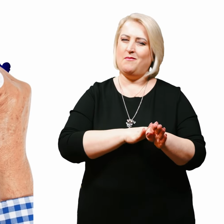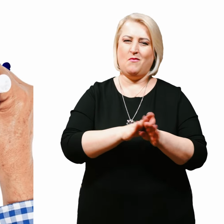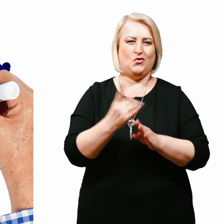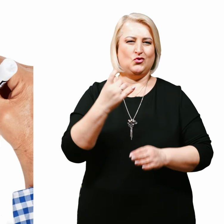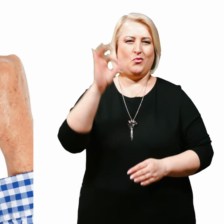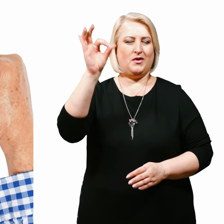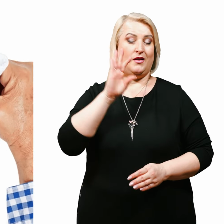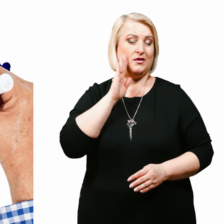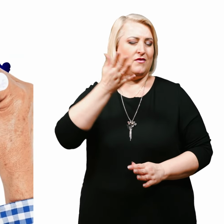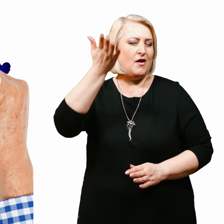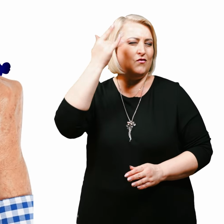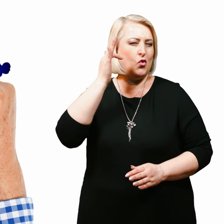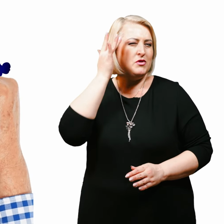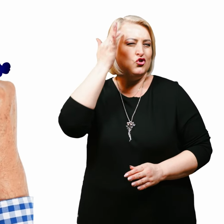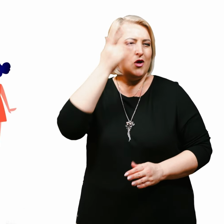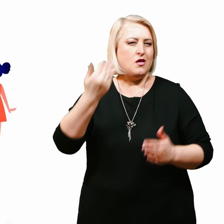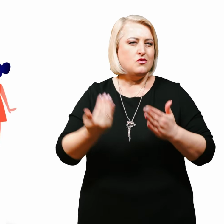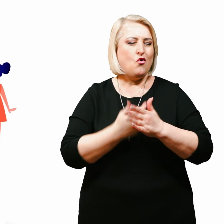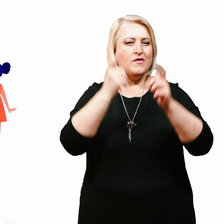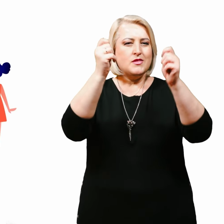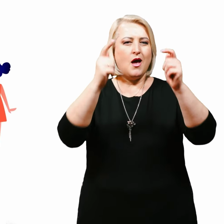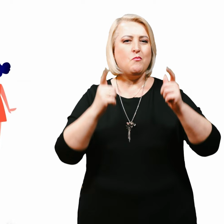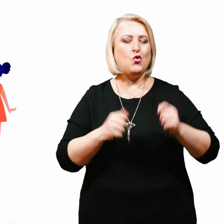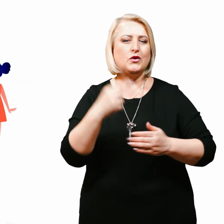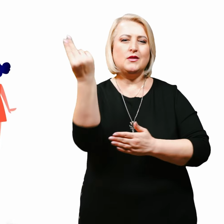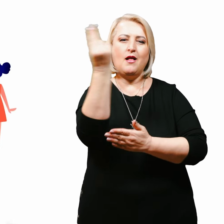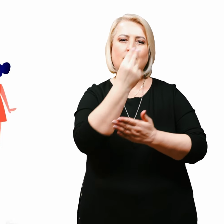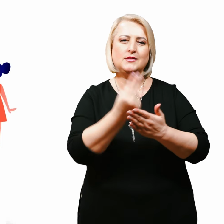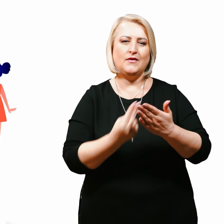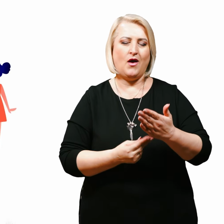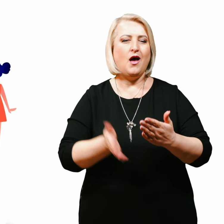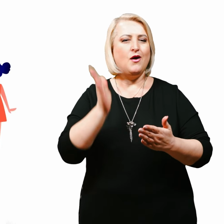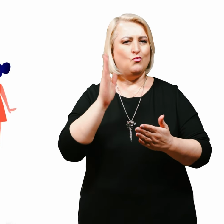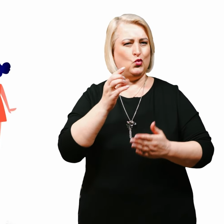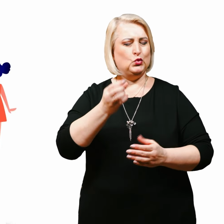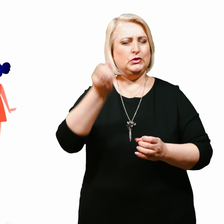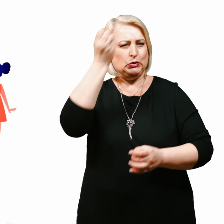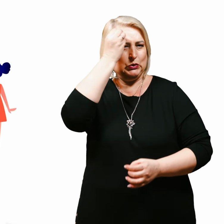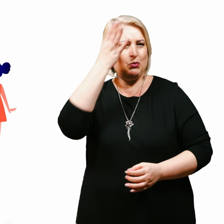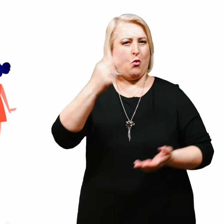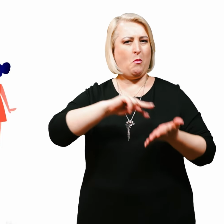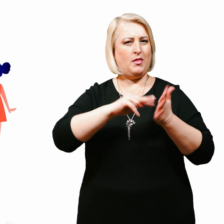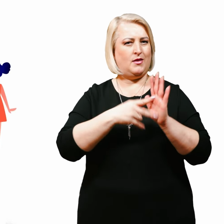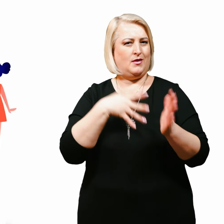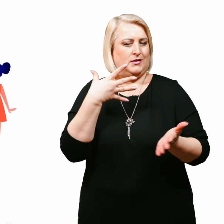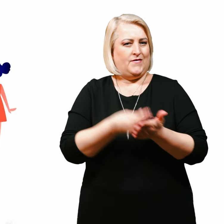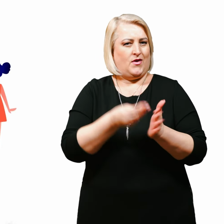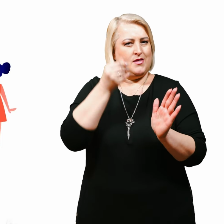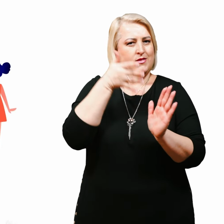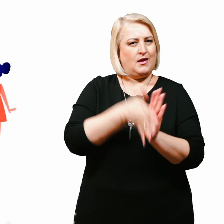Эмили давно мечтает о новом наборе для рисования и будет с умом планировать свои траты.